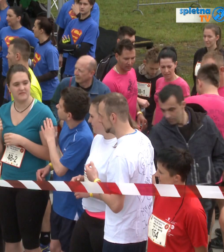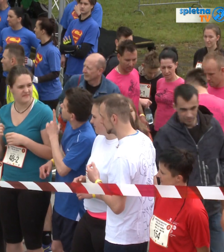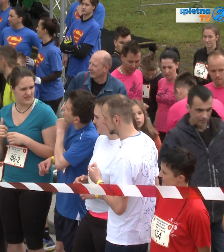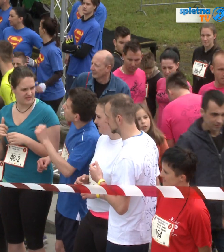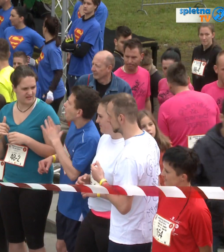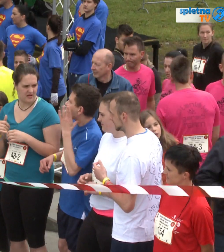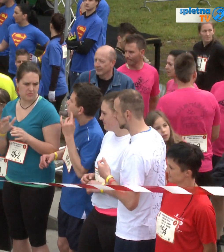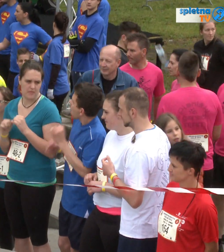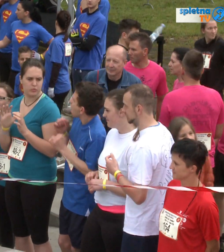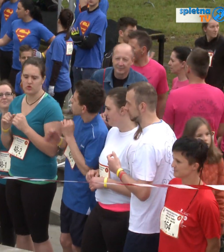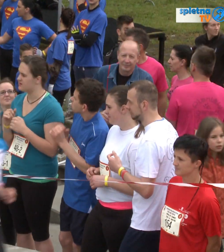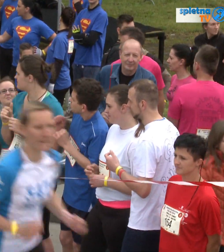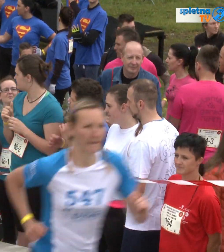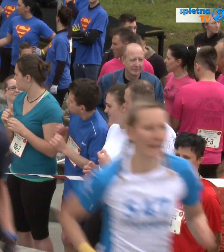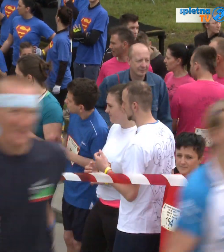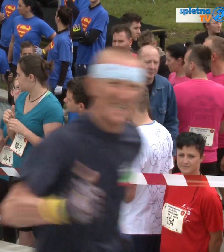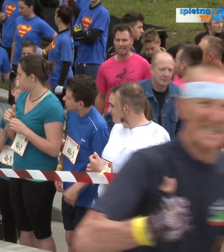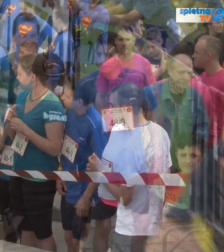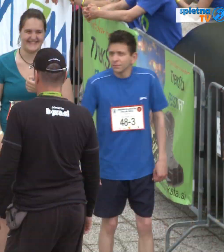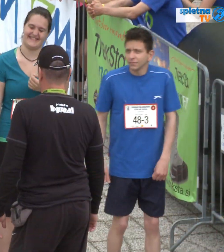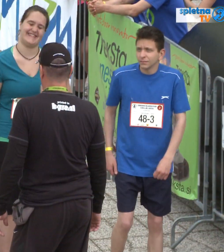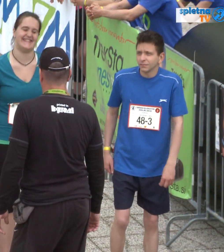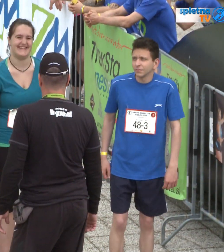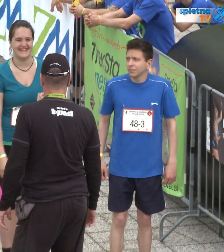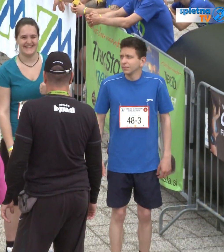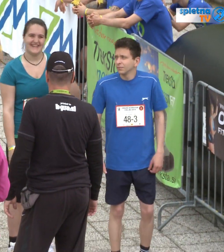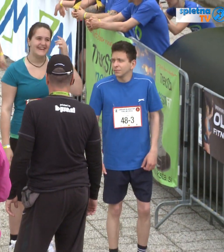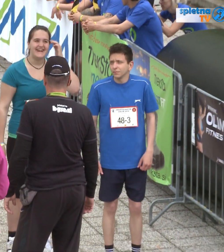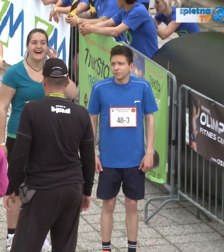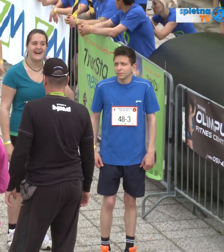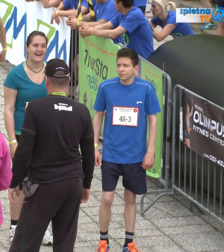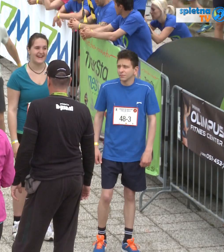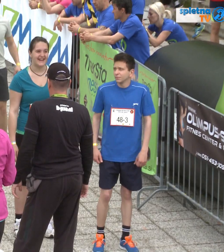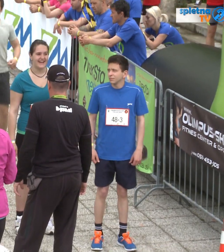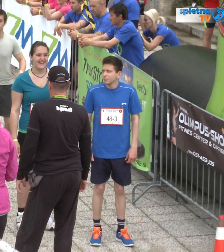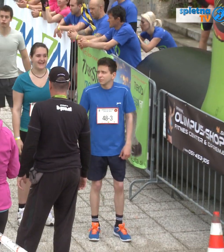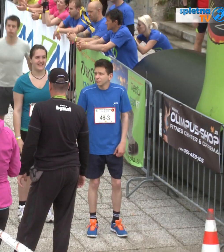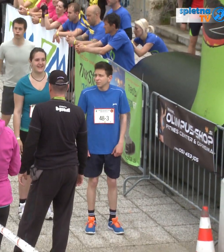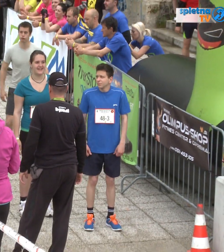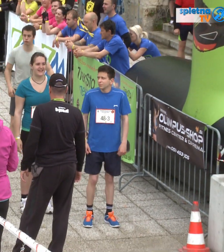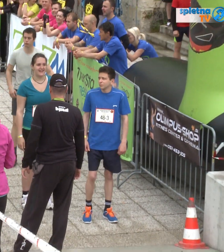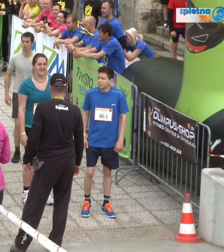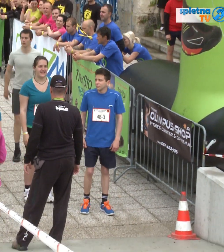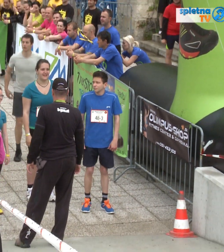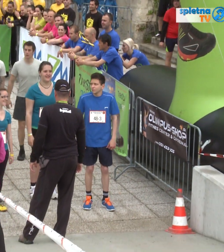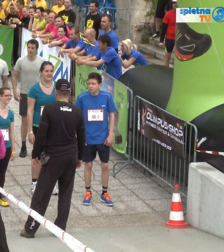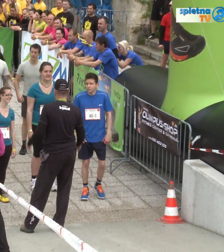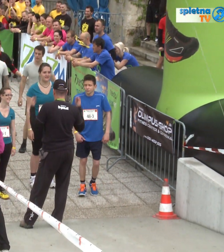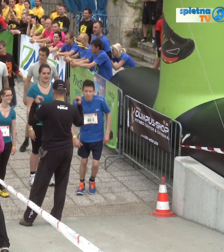Zares zanimive, enkratne in atraktivne prizna letošnjih urbanih gladiatorjev.